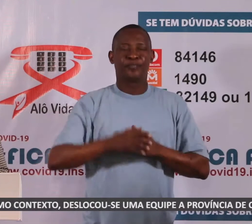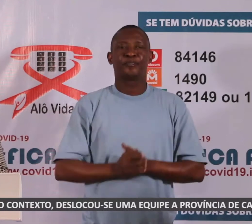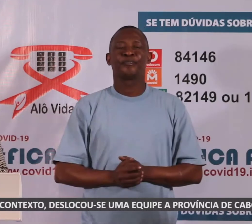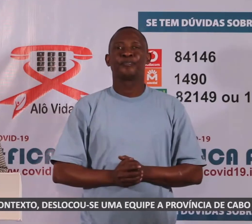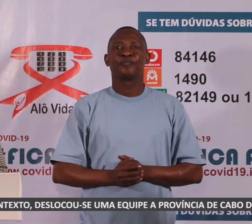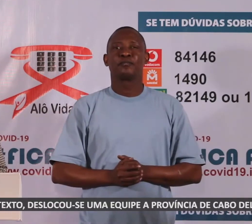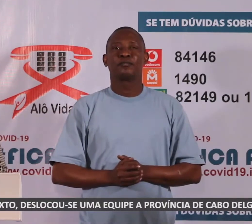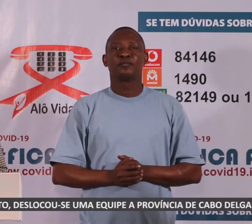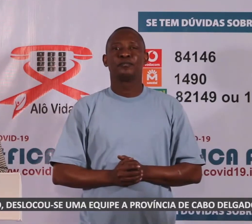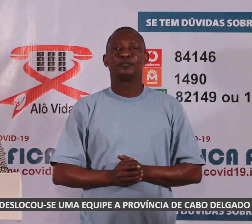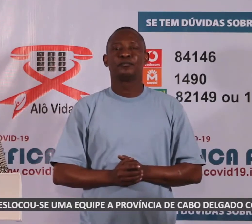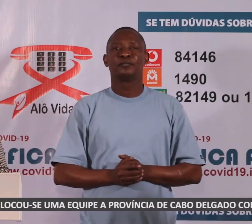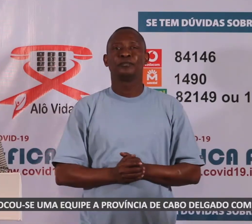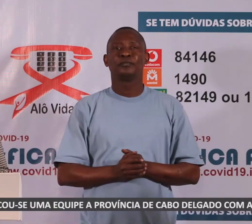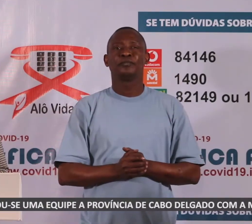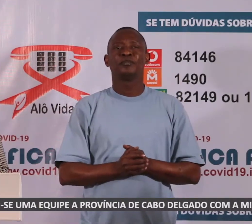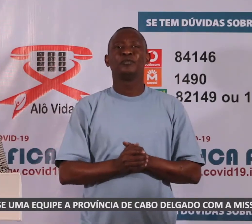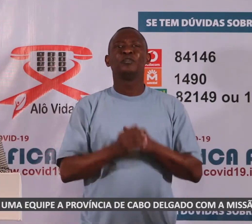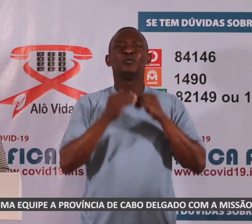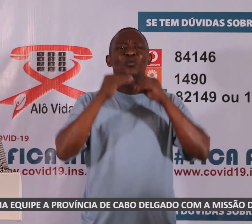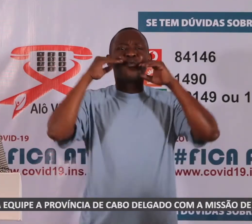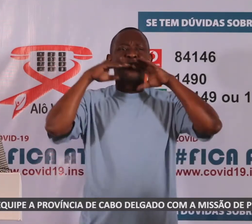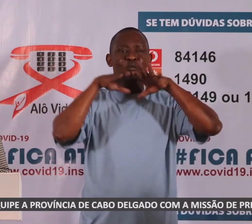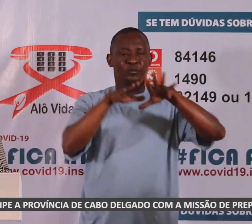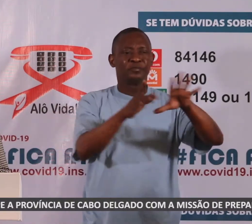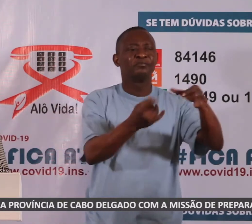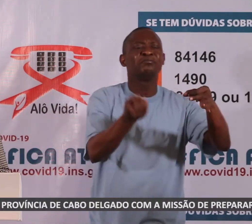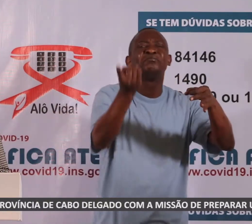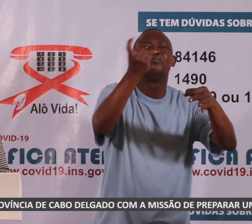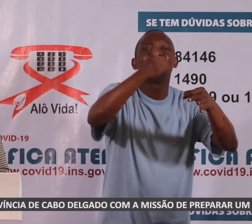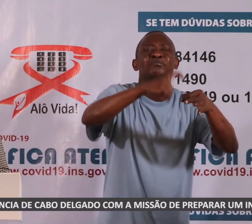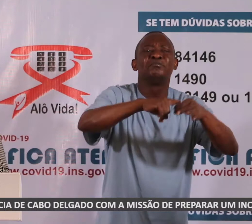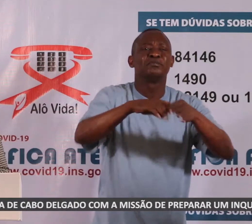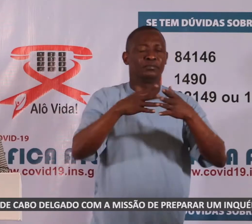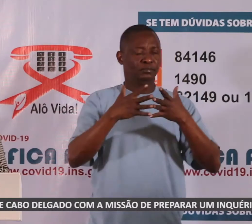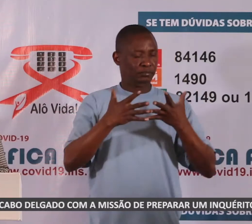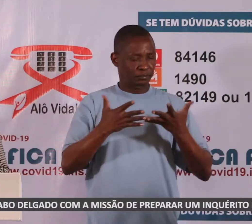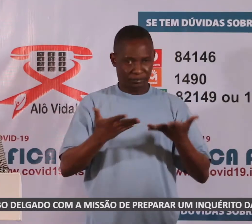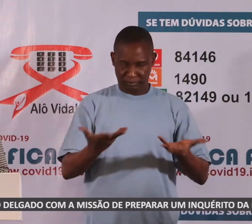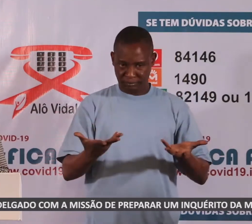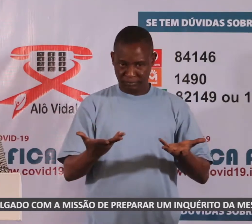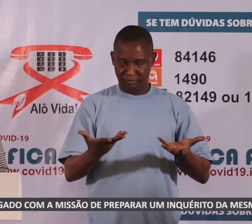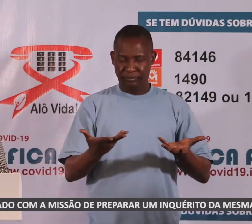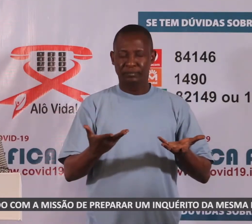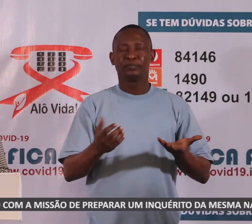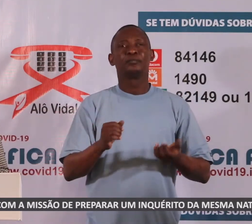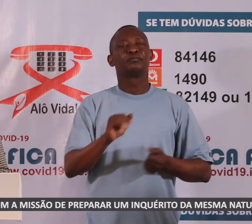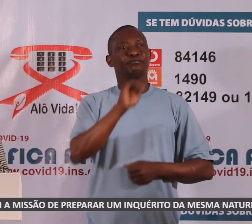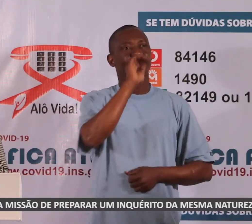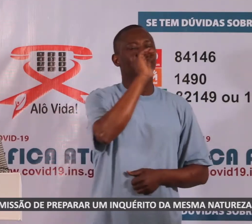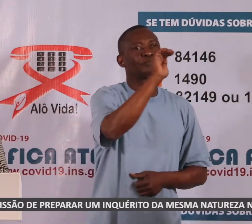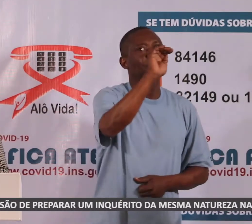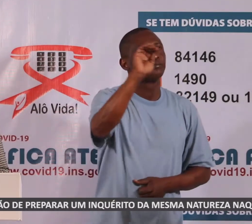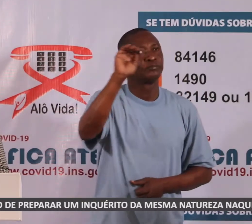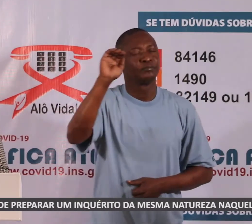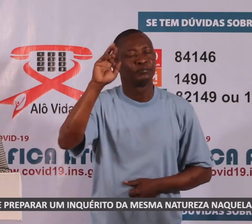Em termos de informação adicional, gostaríamos de terminar esta comunicação recordando que ficar